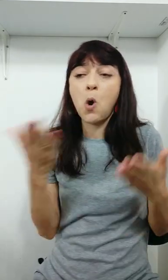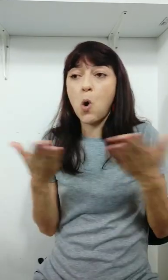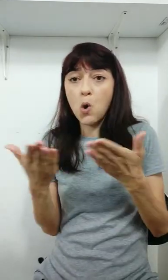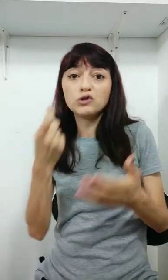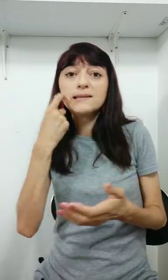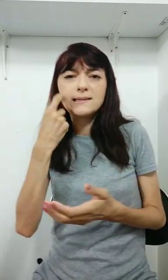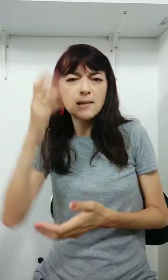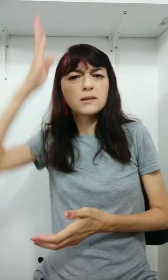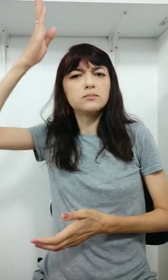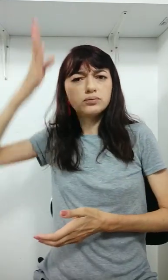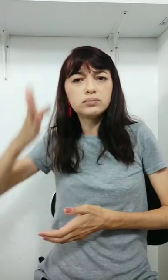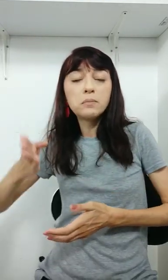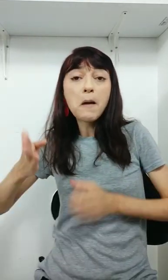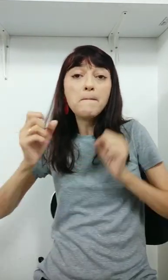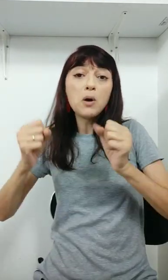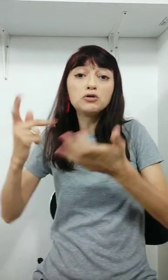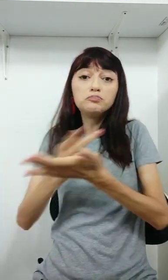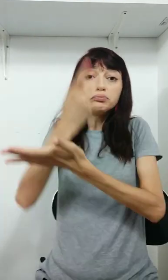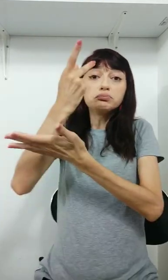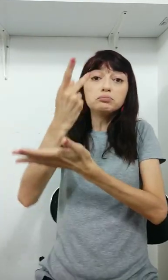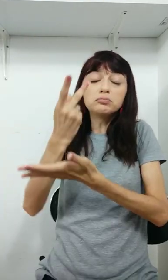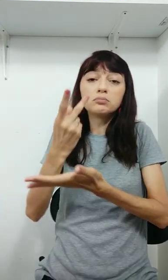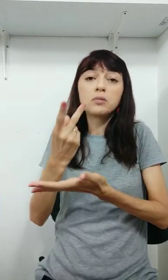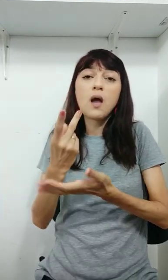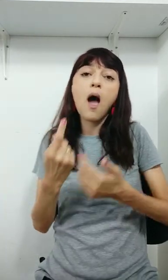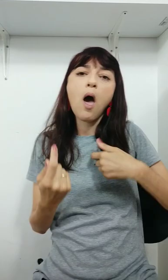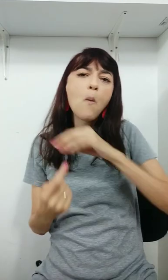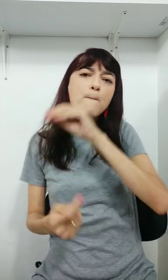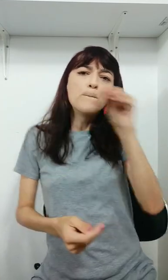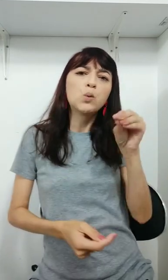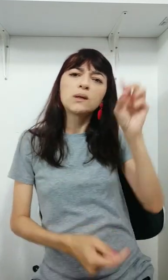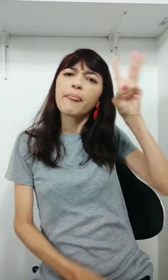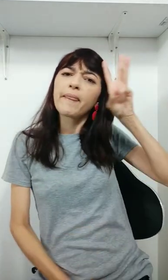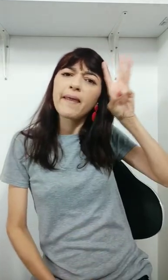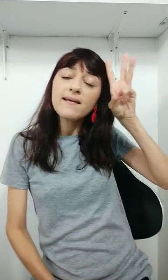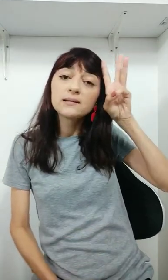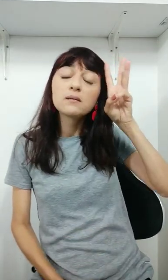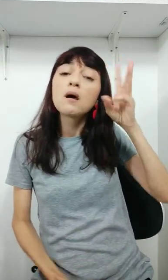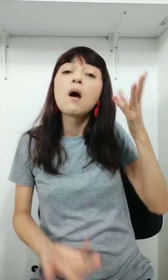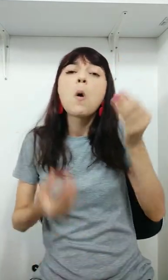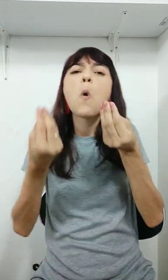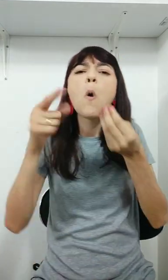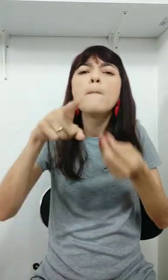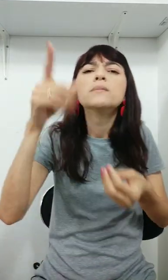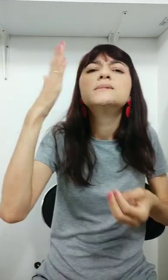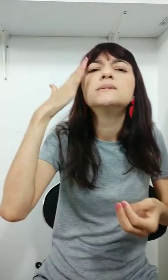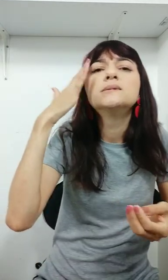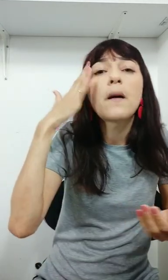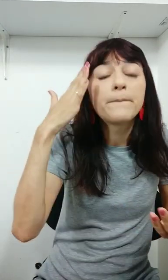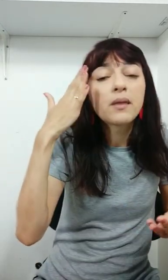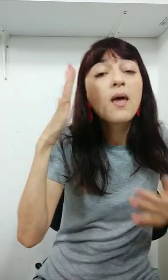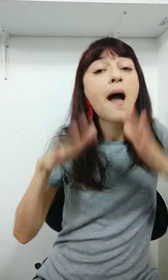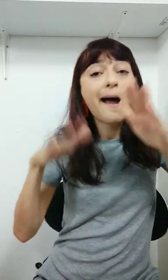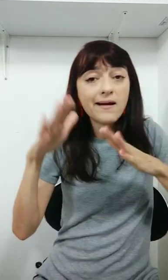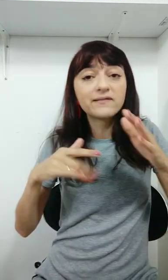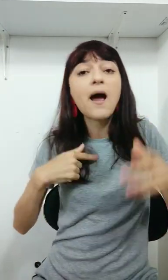sempre às sextas-feiras. Ultimamente a gente está fazendo sempre às sextas, tá? Mas, por exemplo, eu posso mudar eventualmente para terça-feira, posso